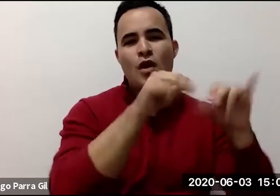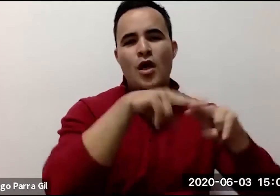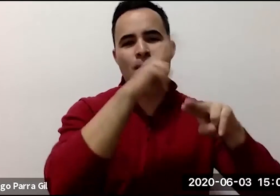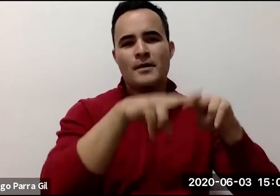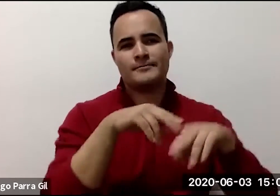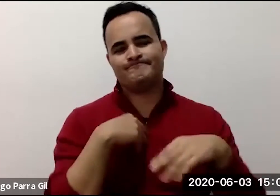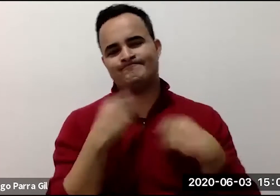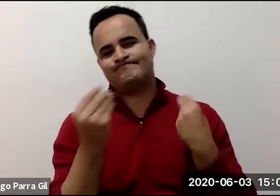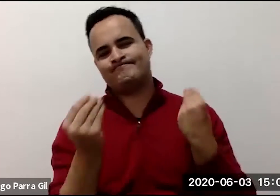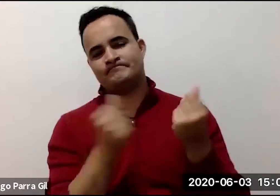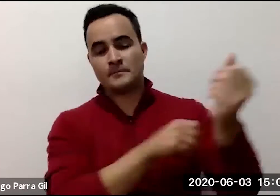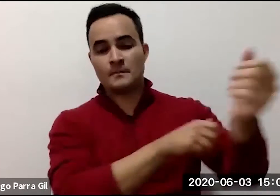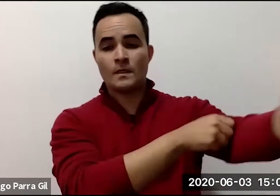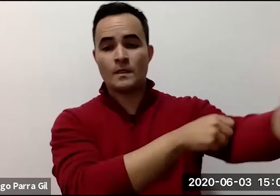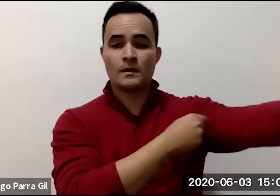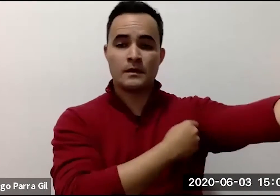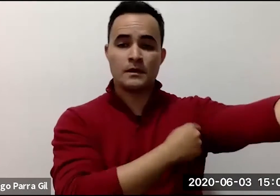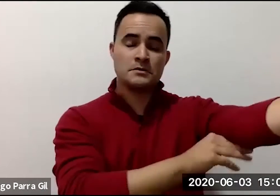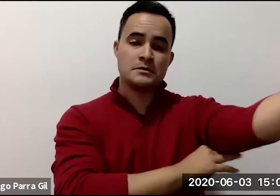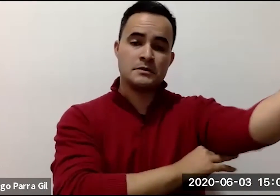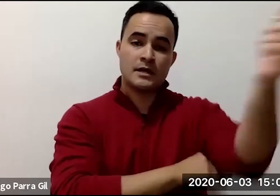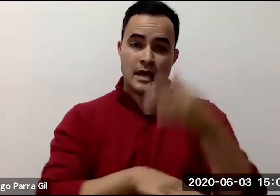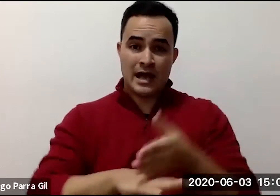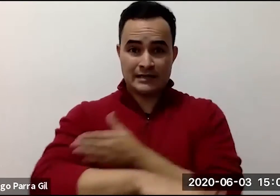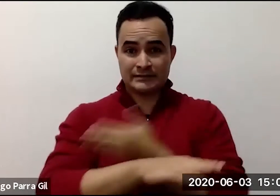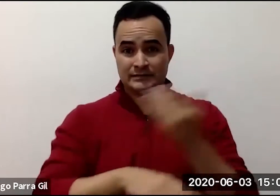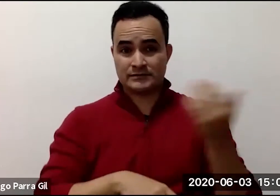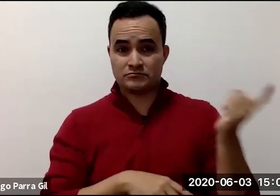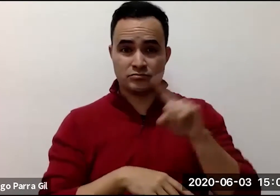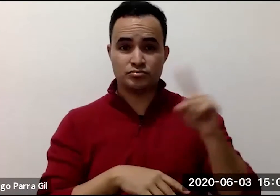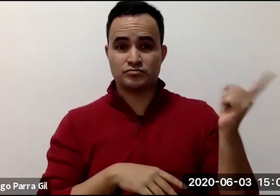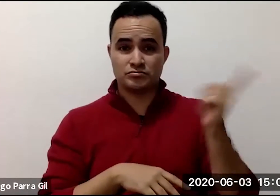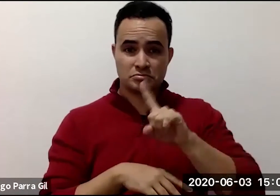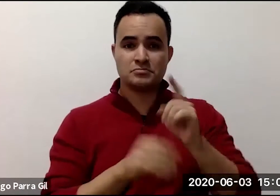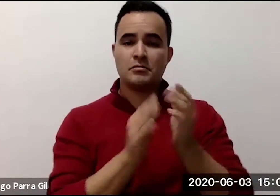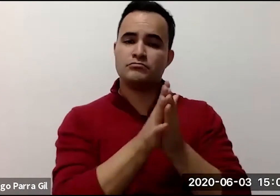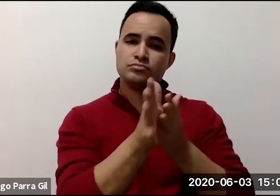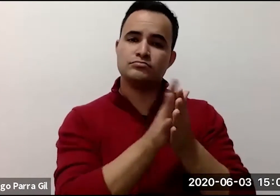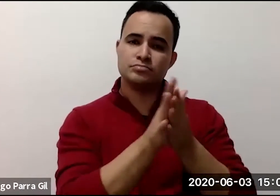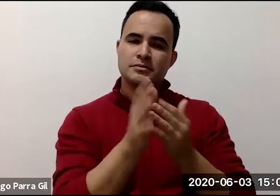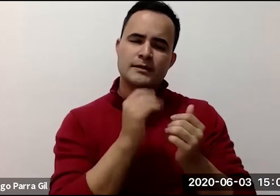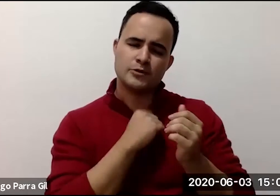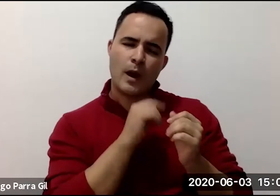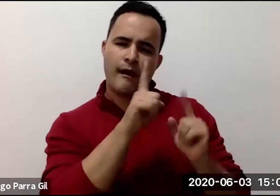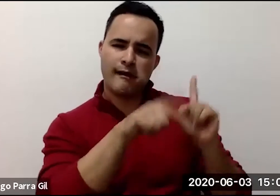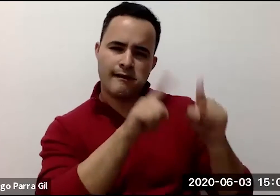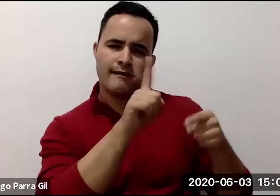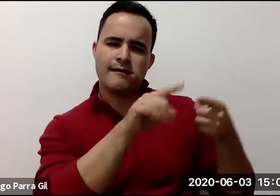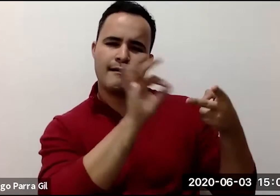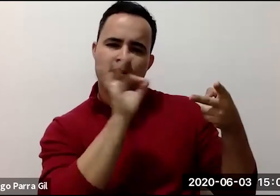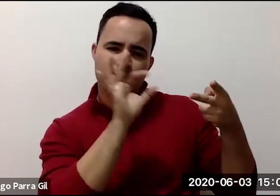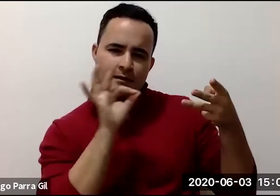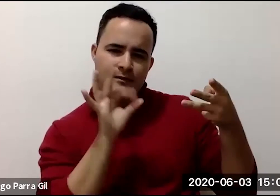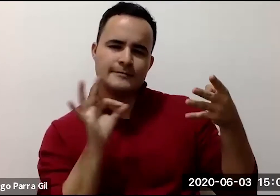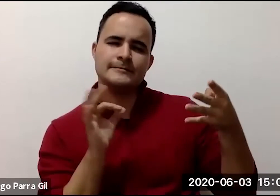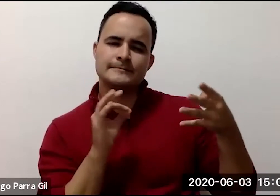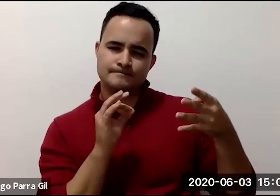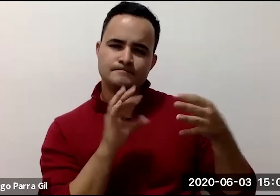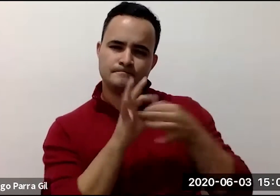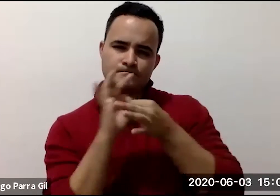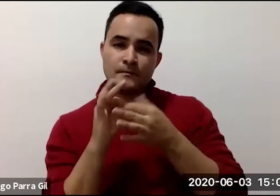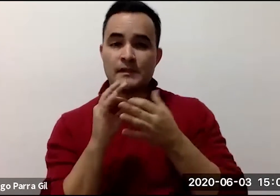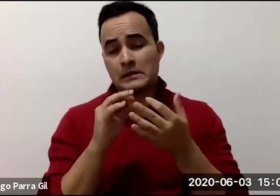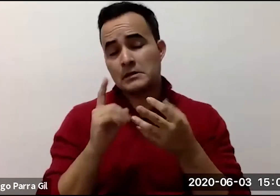algunas ideas de las que han dicho mis compañeros, pero voy a ubicarme también en la primera pregunta que nos hace el